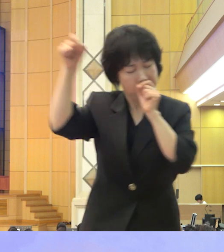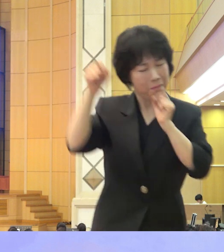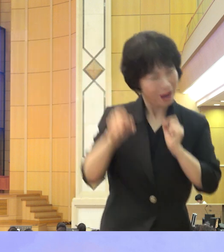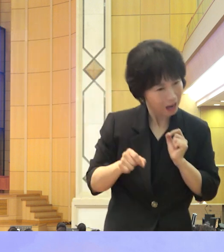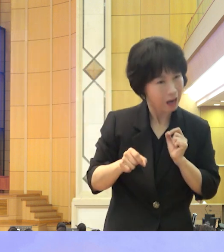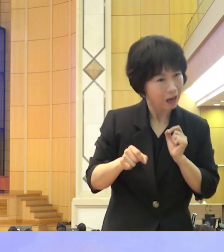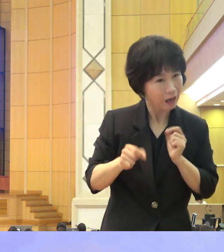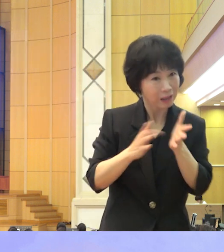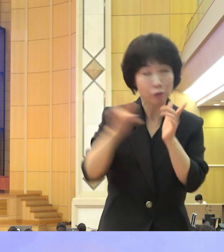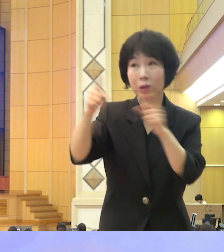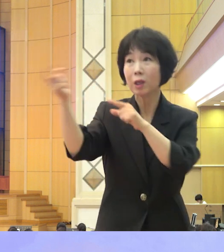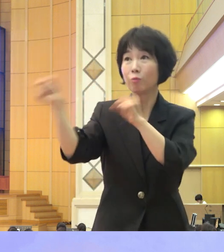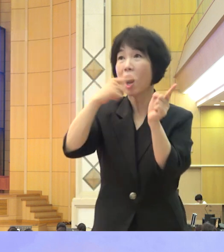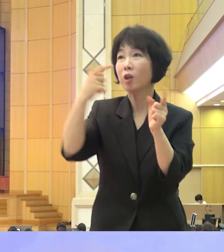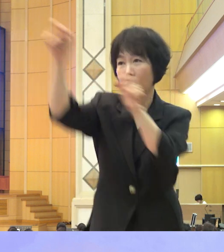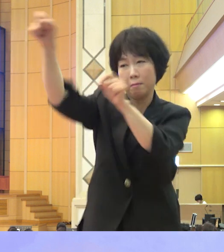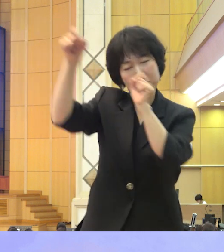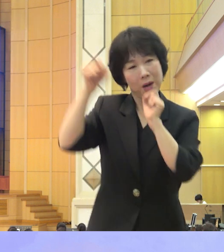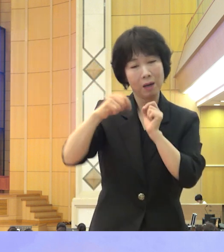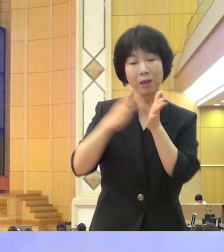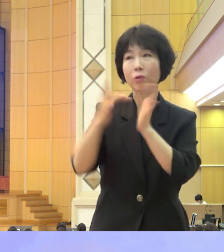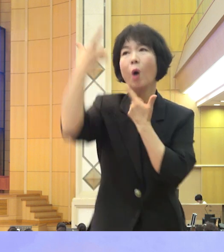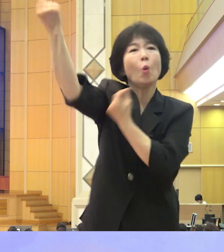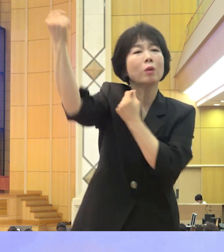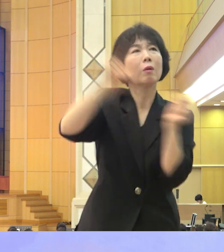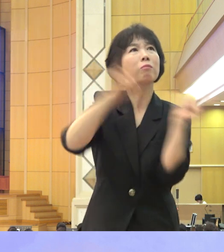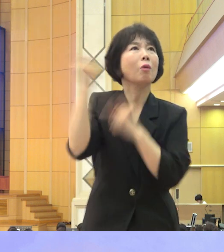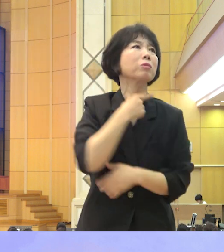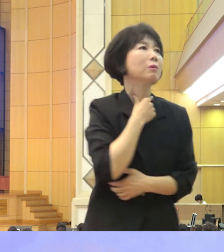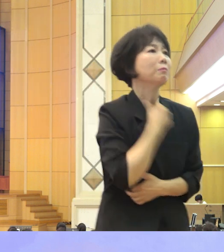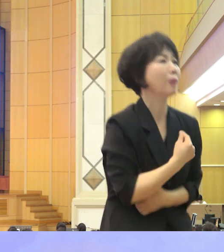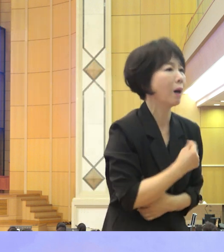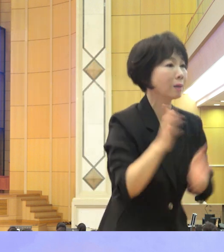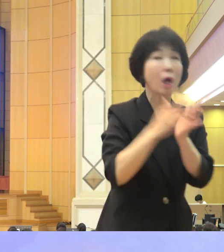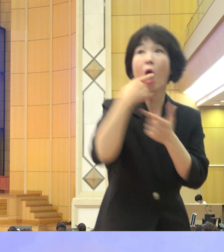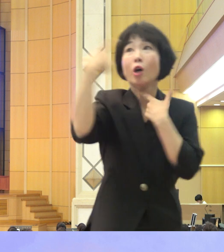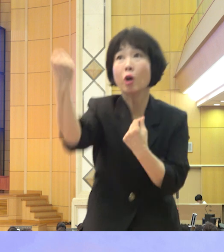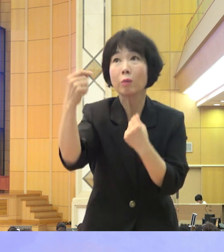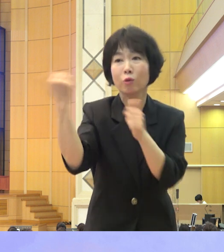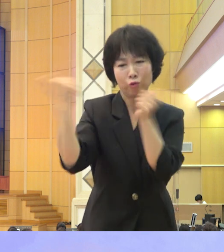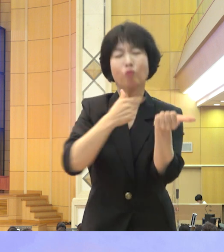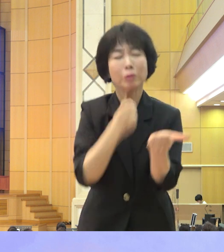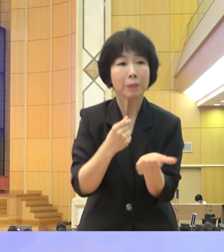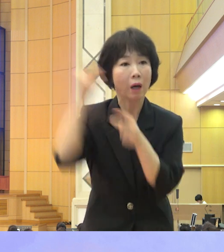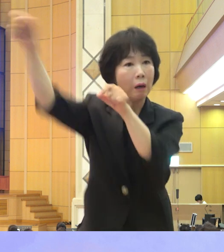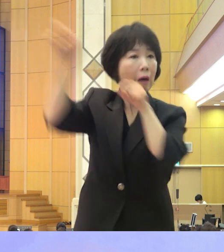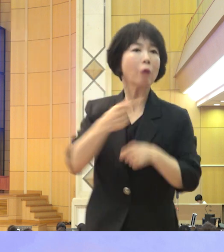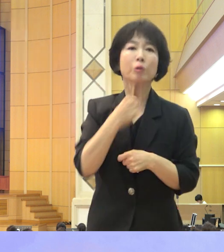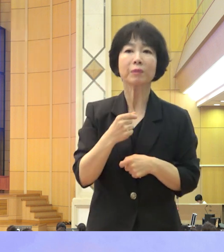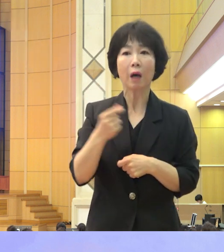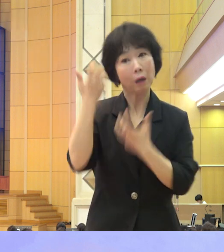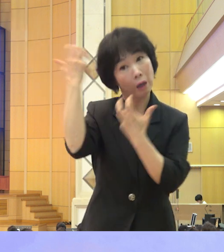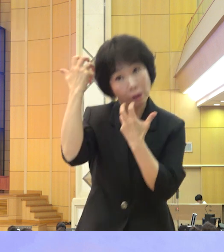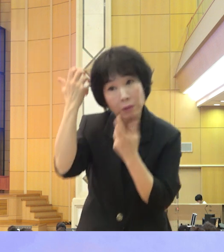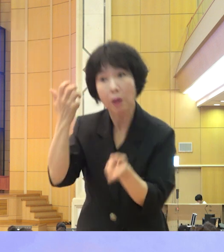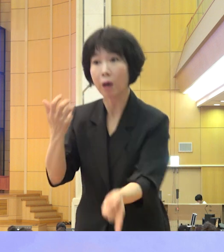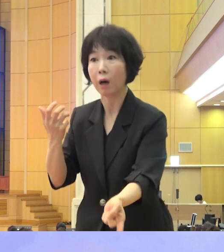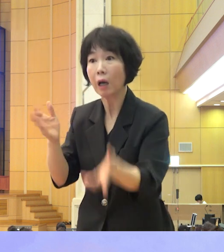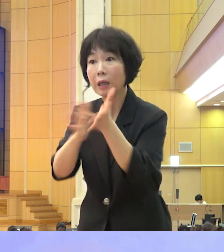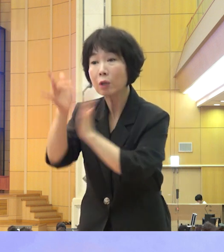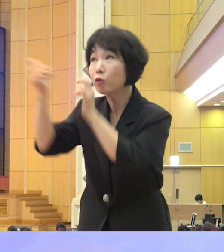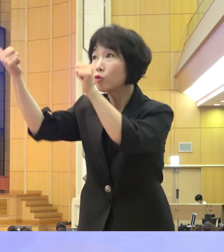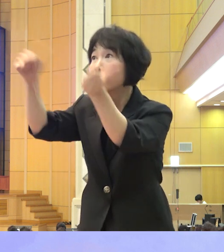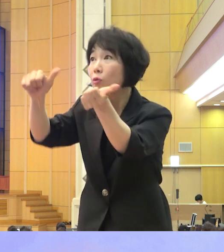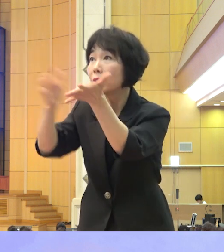그리고 예수님이 부활한 것처럼 나도 예수님처럼 죽고 예수님처럼 부활하리라. 그